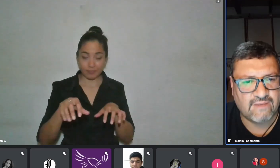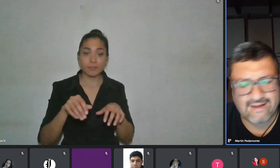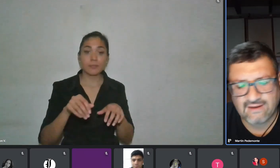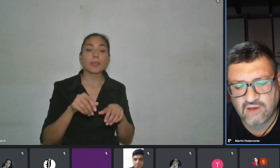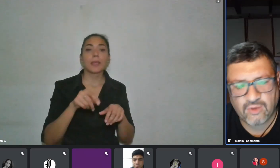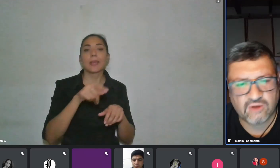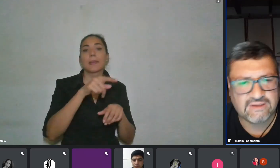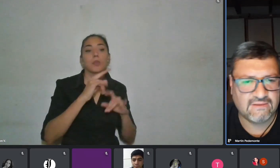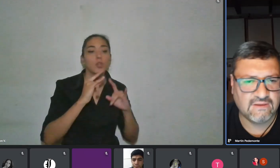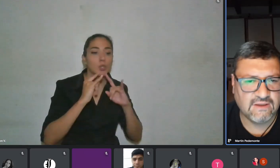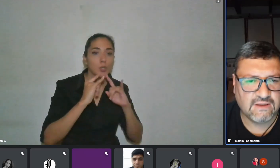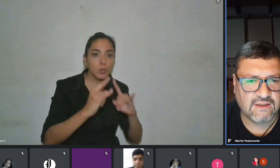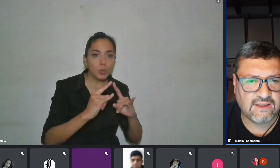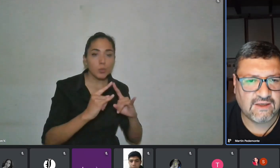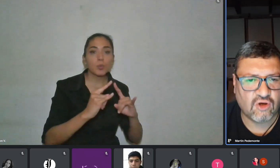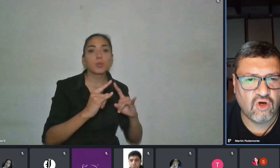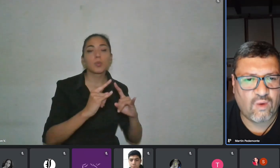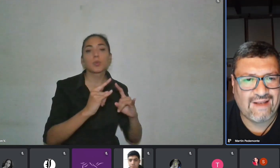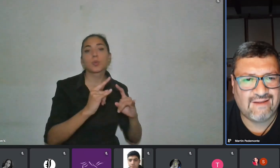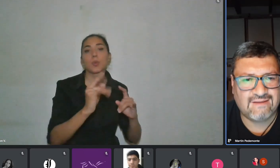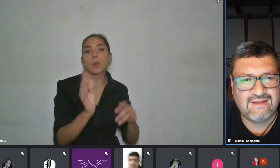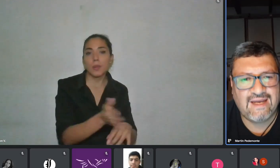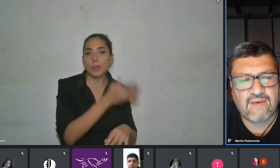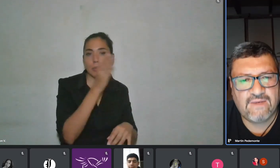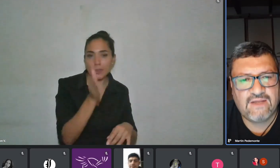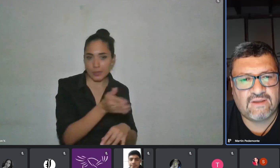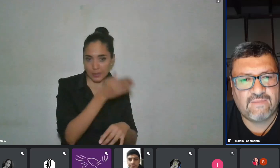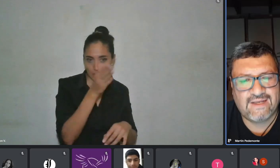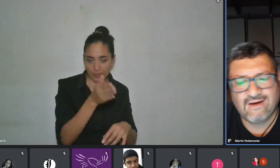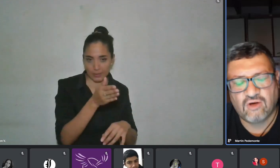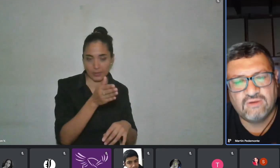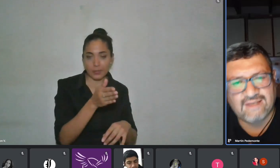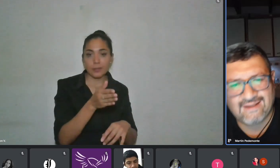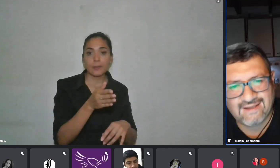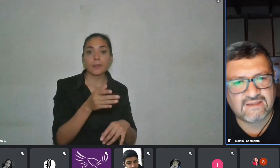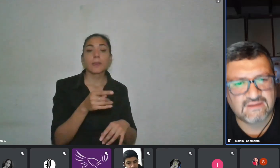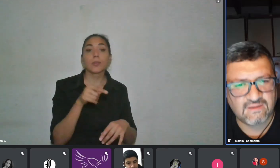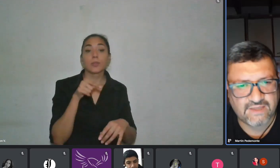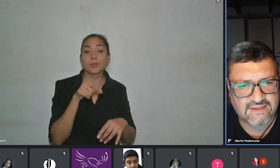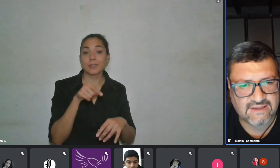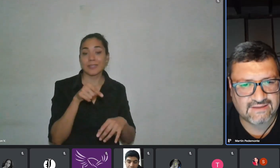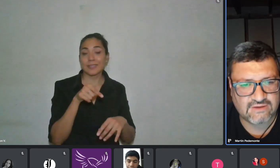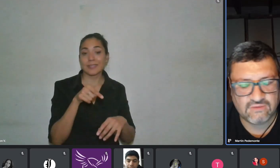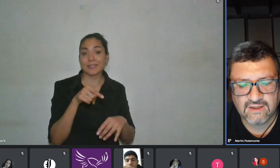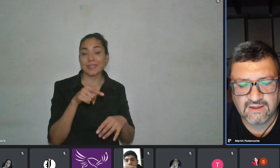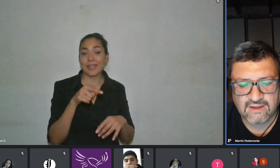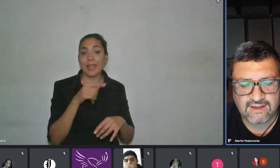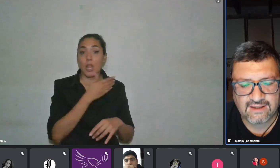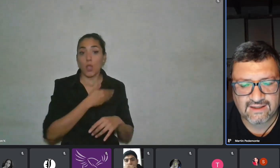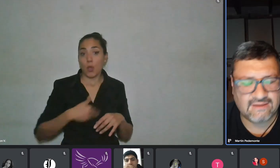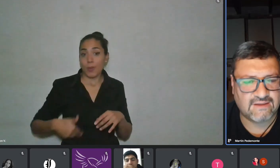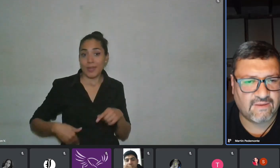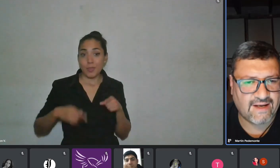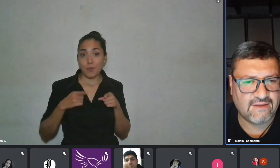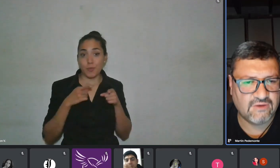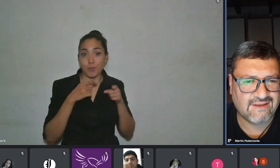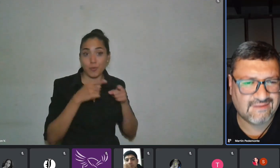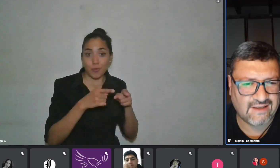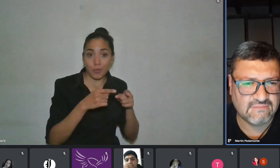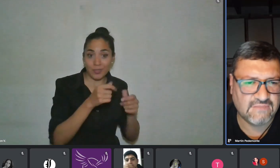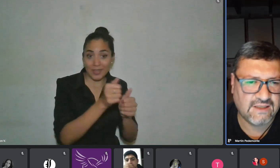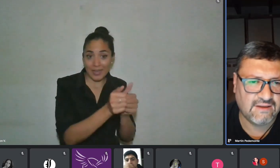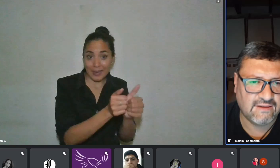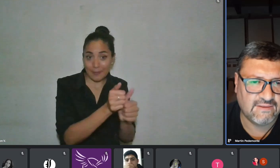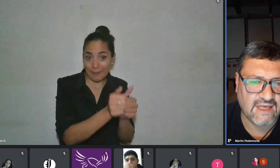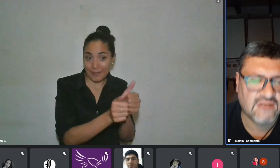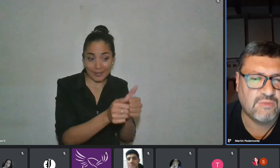lo trabajen, lo exploten, con lo cual tendría que haber ido también en contra de esas empresas que están trabajando y que